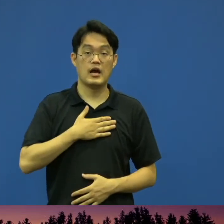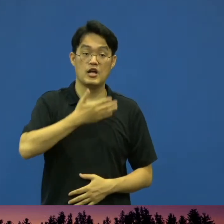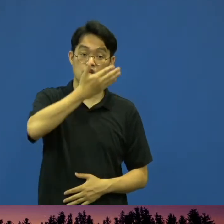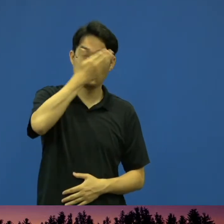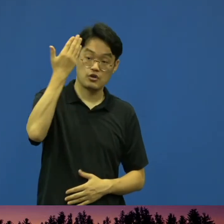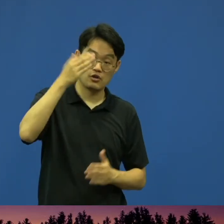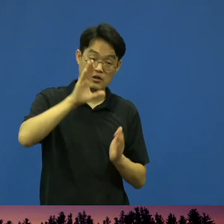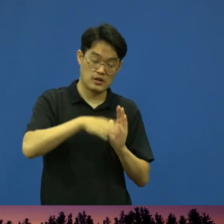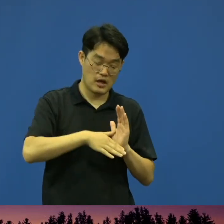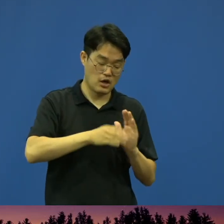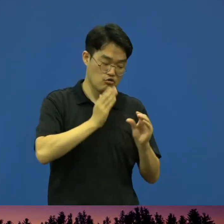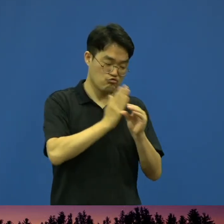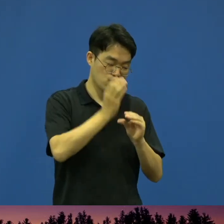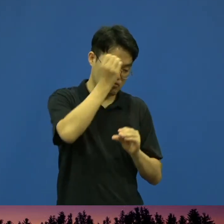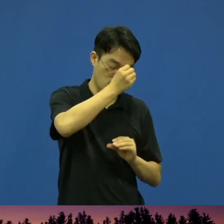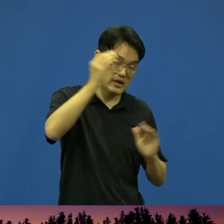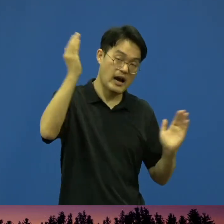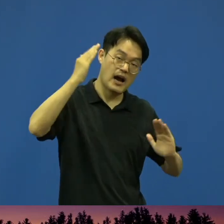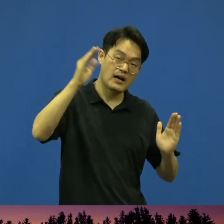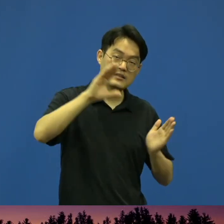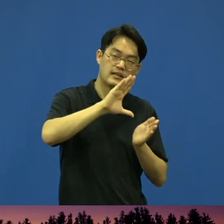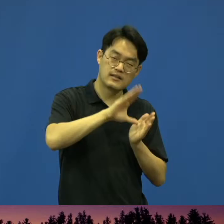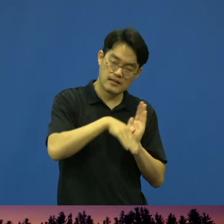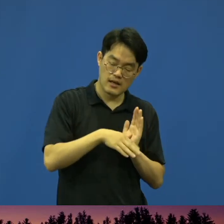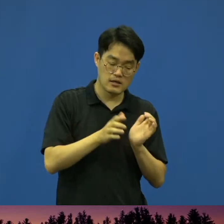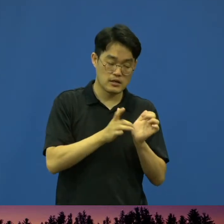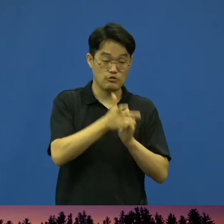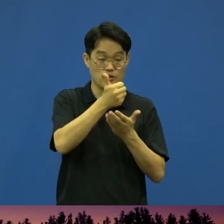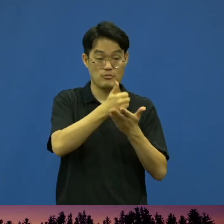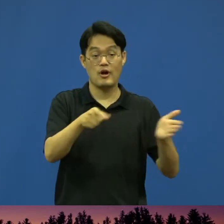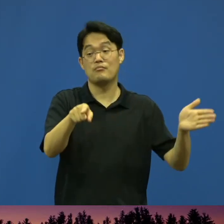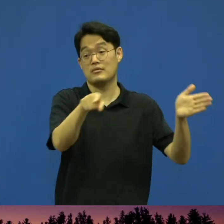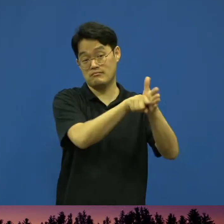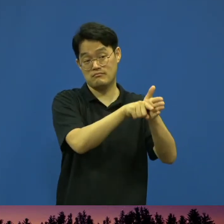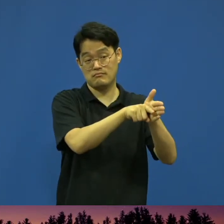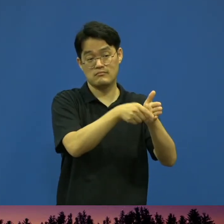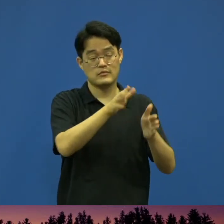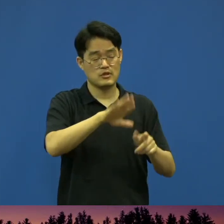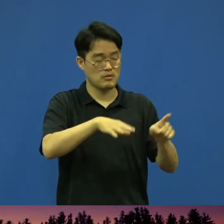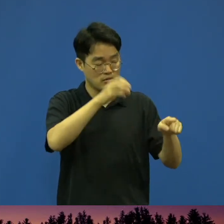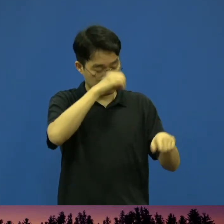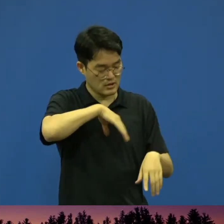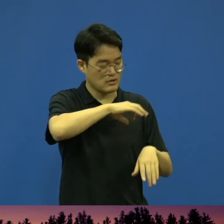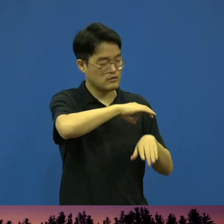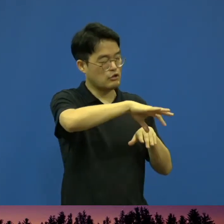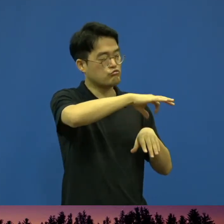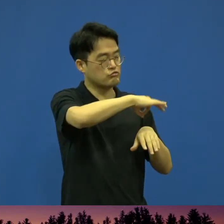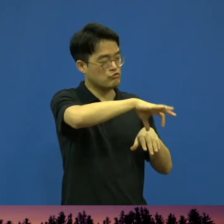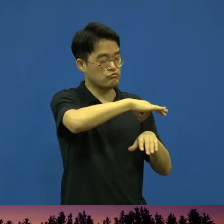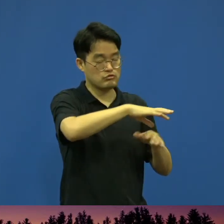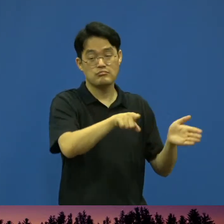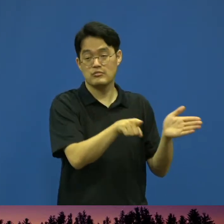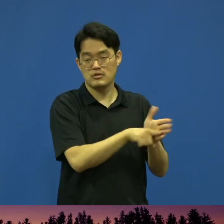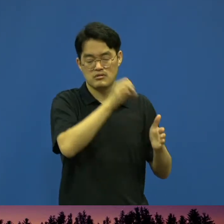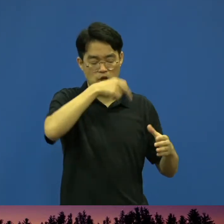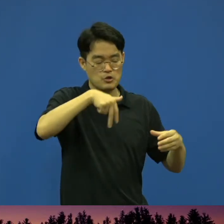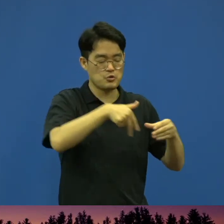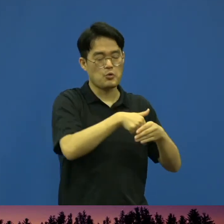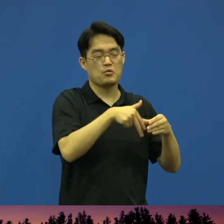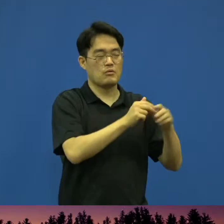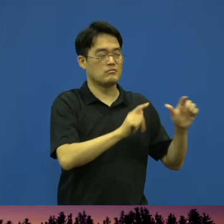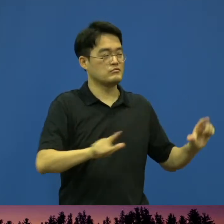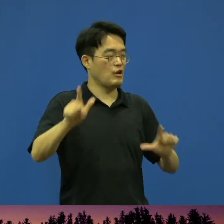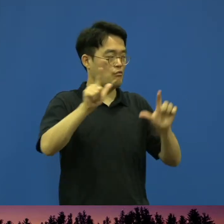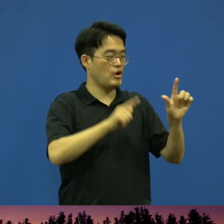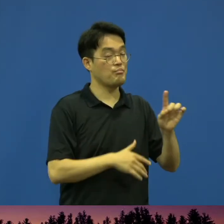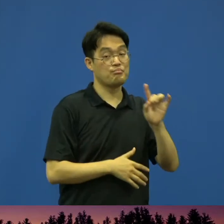시절에 예수 그리스도를 믿었지만 정말 그것은 대충 믿는 종교인이었습니다. 그렇지만